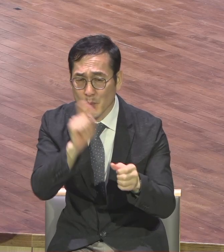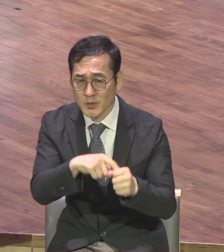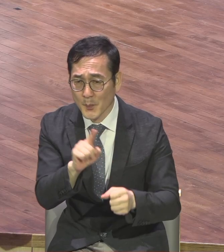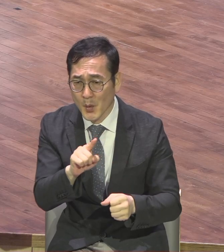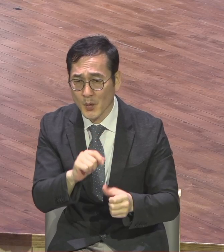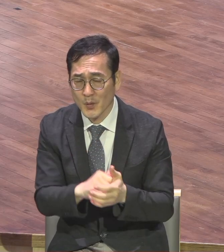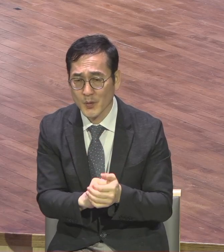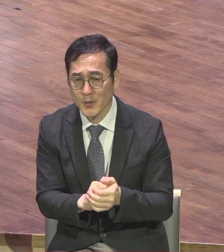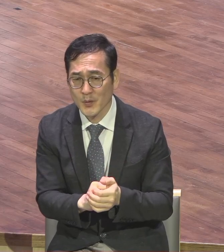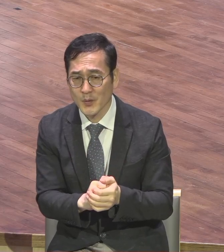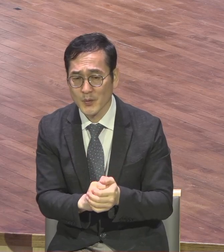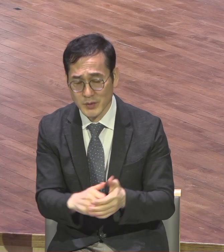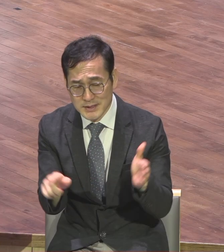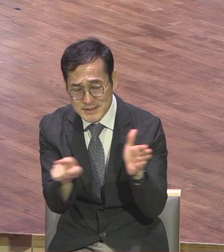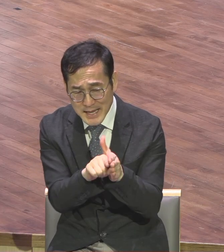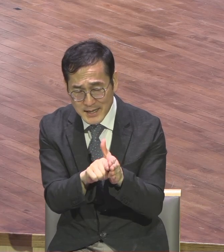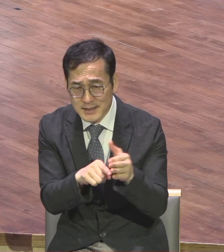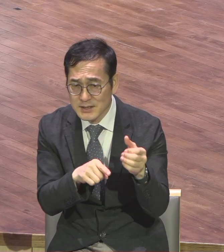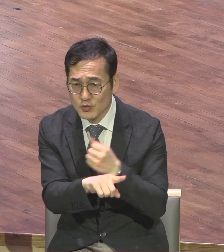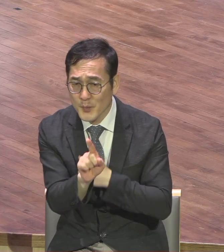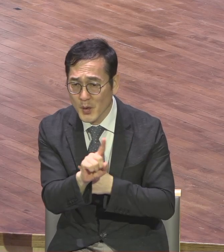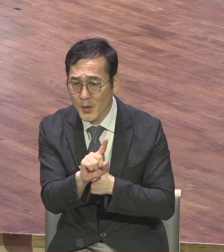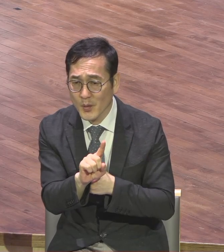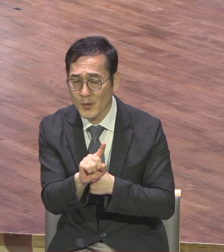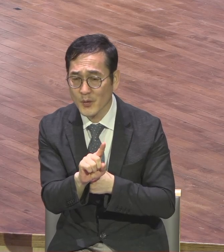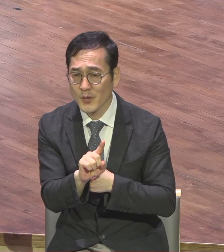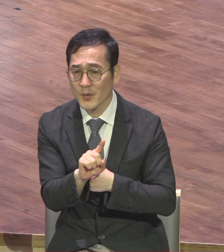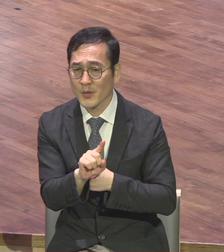신앙은 뭡니까? 믿음은 무엇입니까?